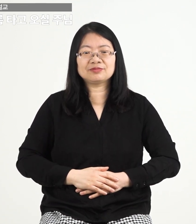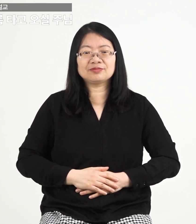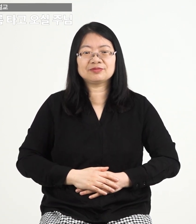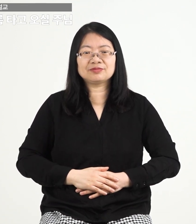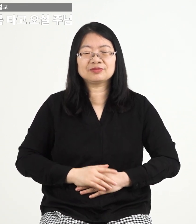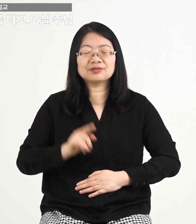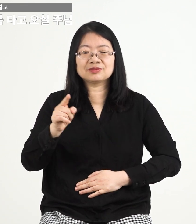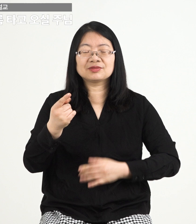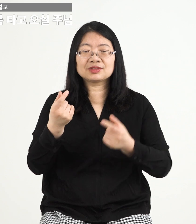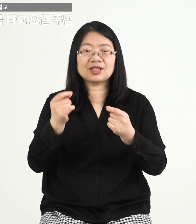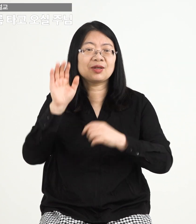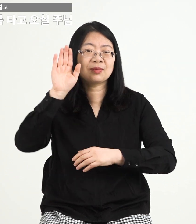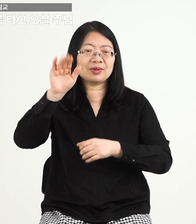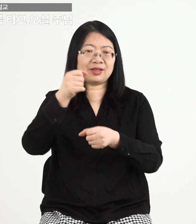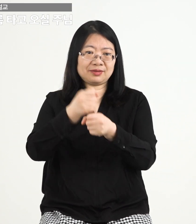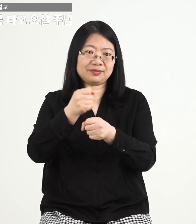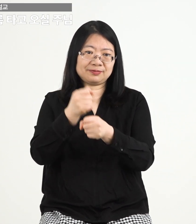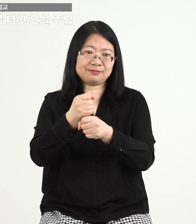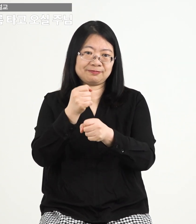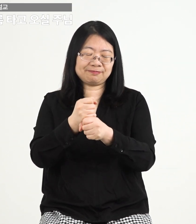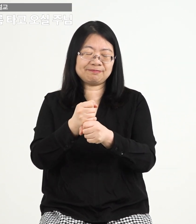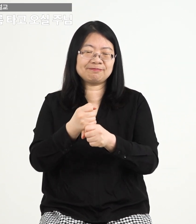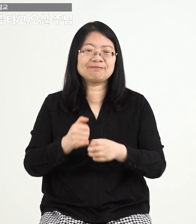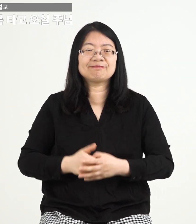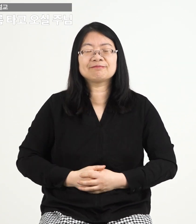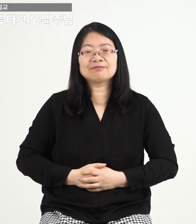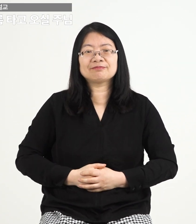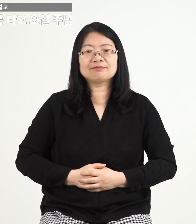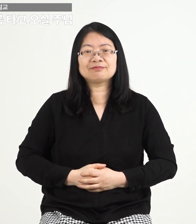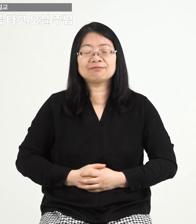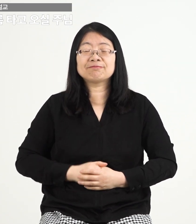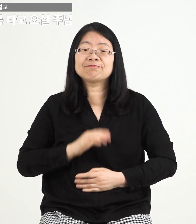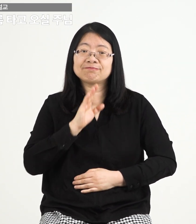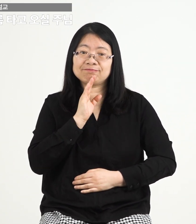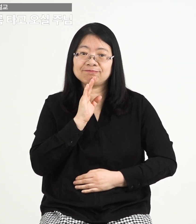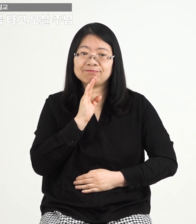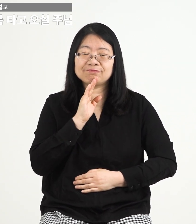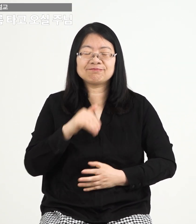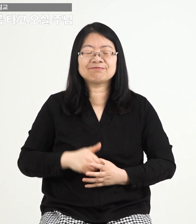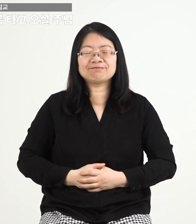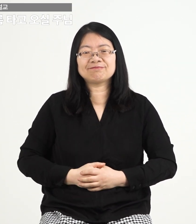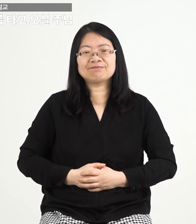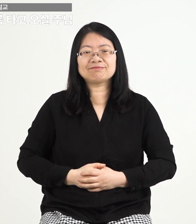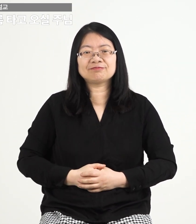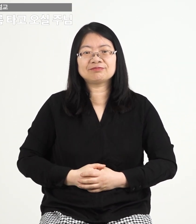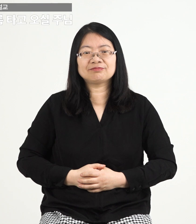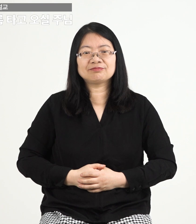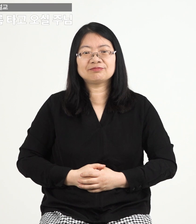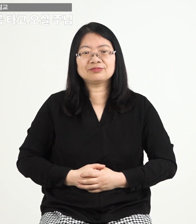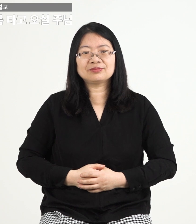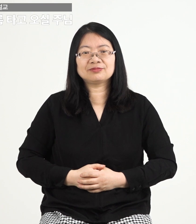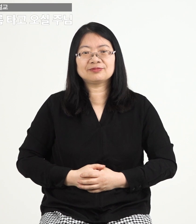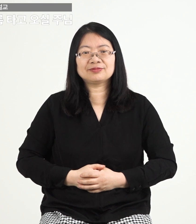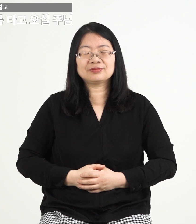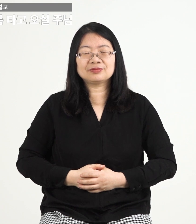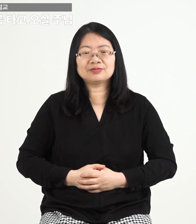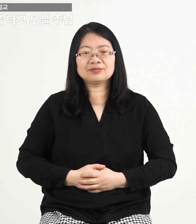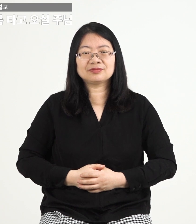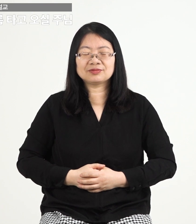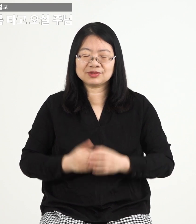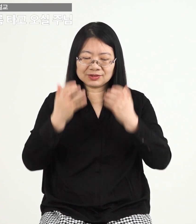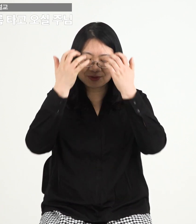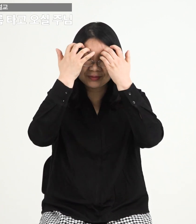그런 미래를 만들어가는 것이라고 말합니다. 맞죠? 이것이 이